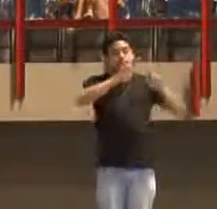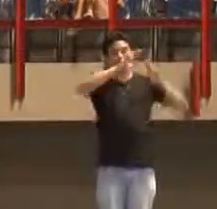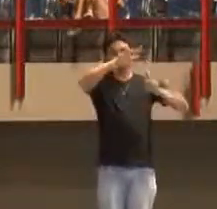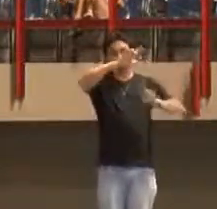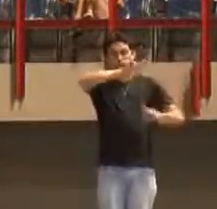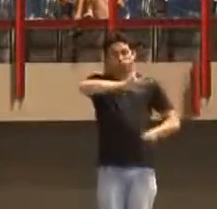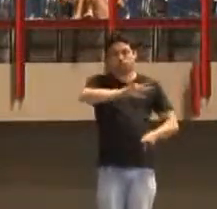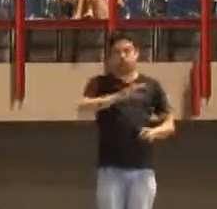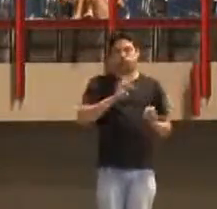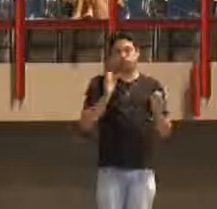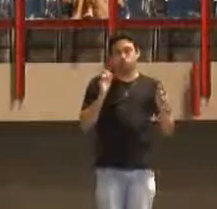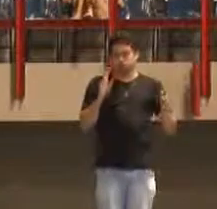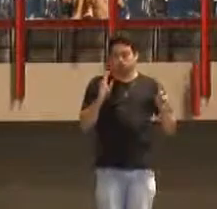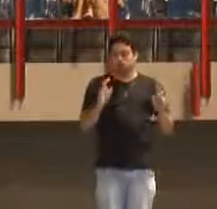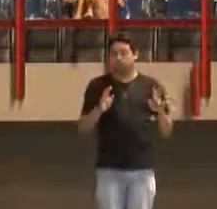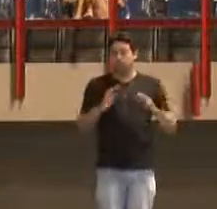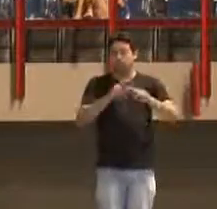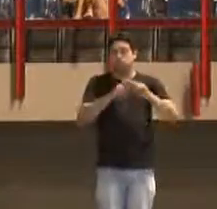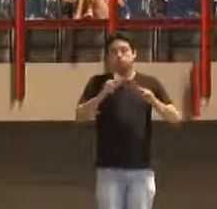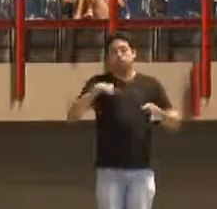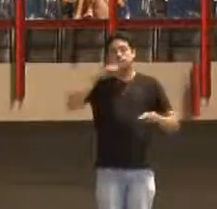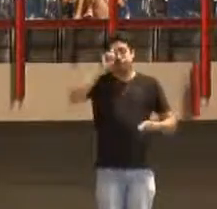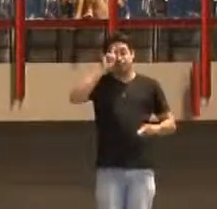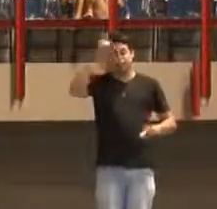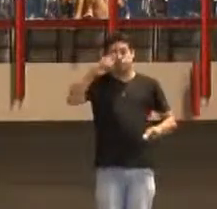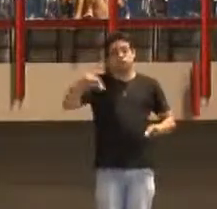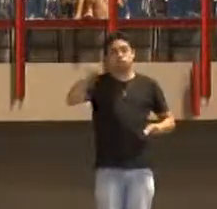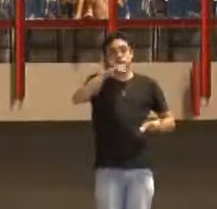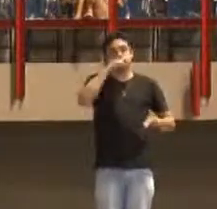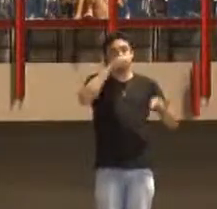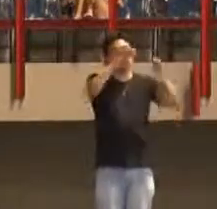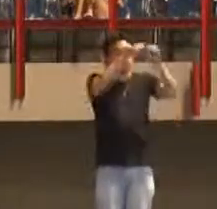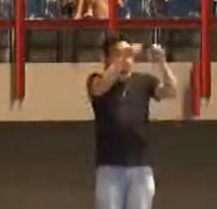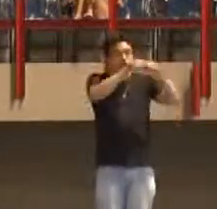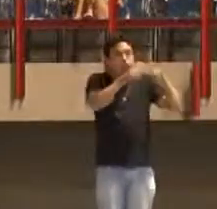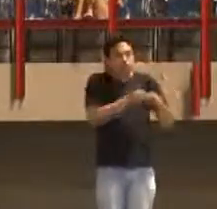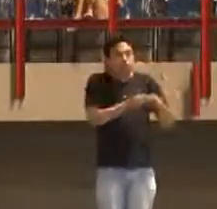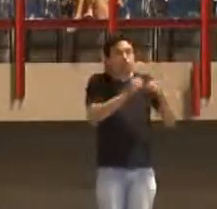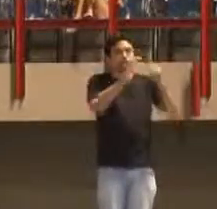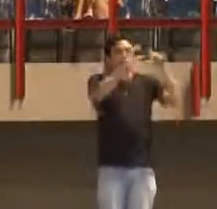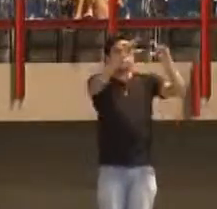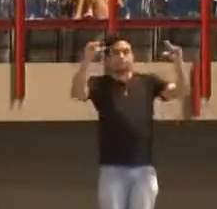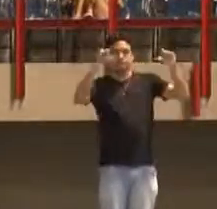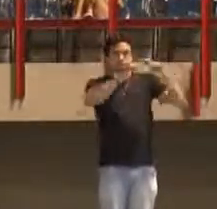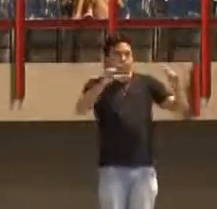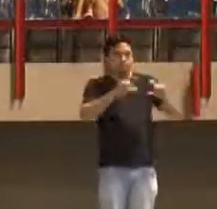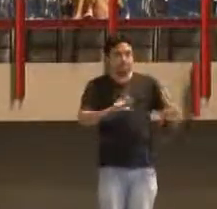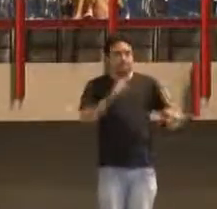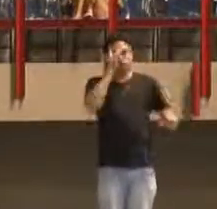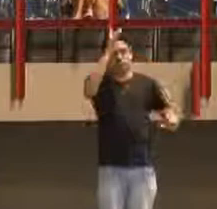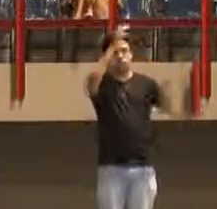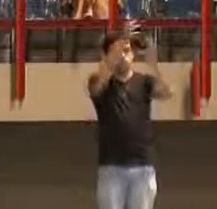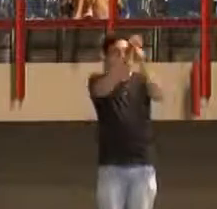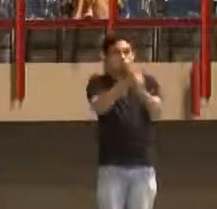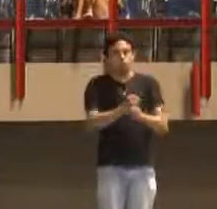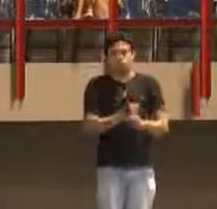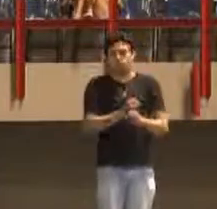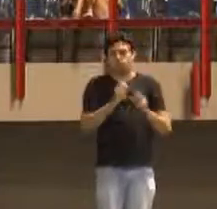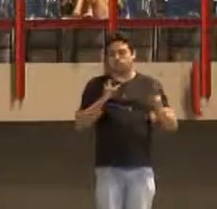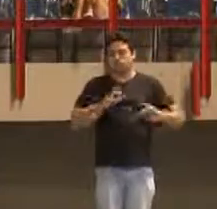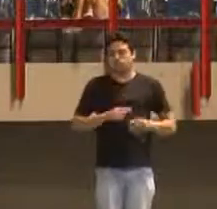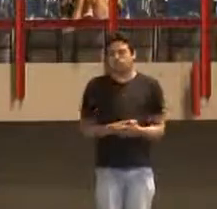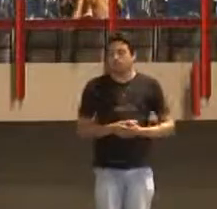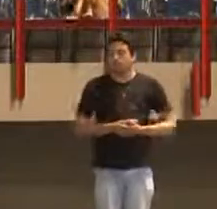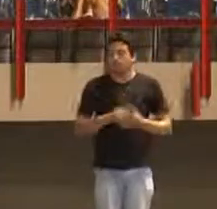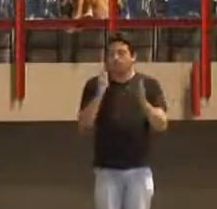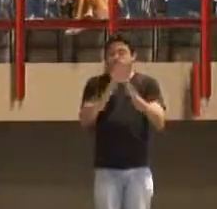Sim, podia, tá? Então, a ideia é você quebrar em pedacinhos pequenos, para a questão ficar mais fácil. Vamos lá na questão